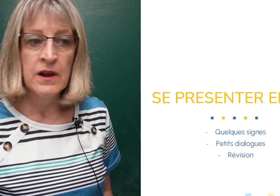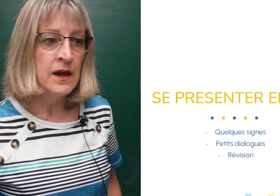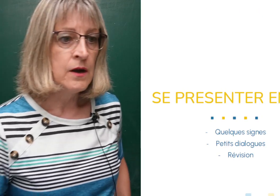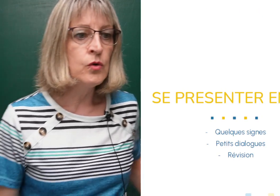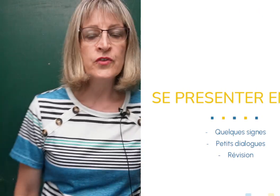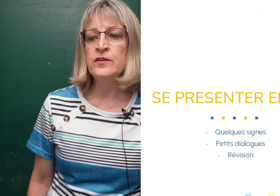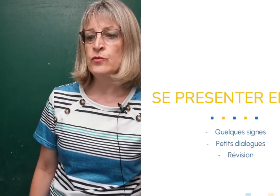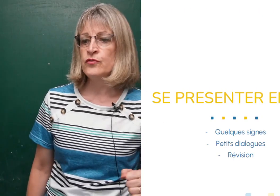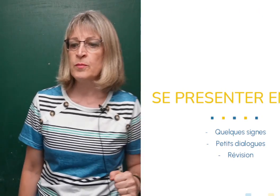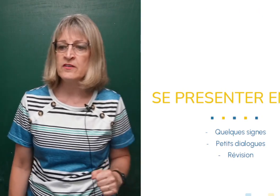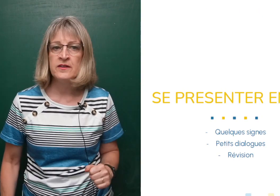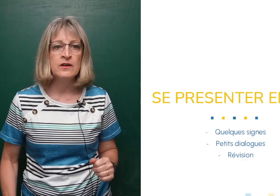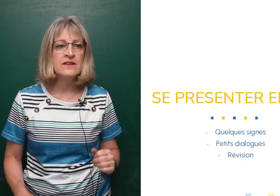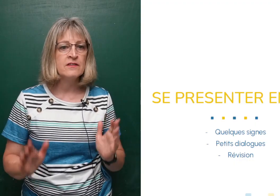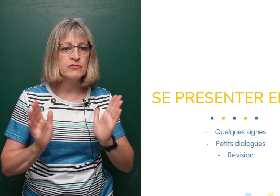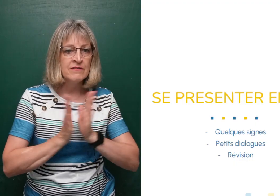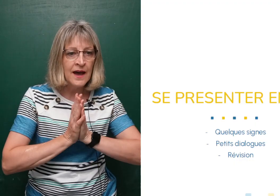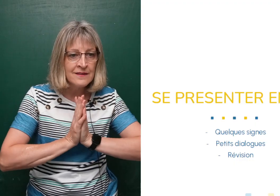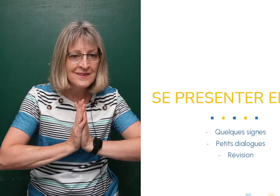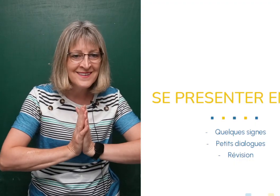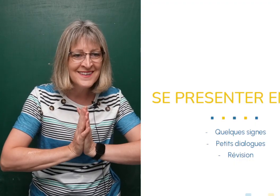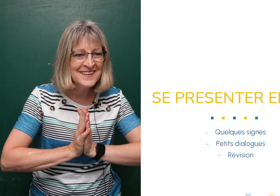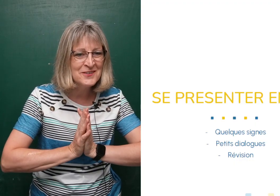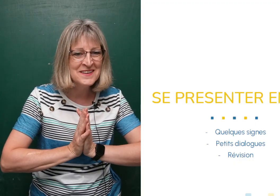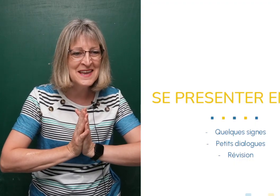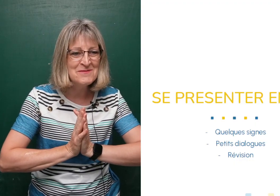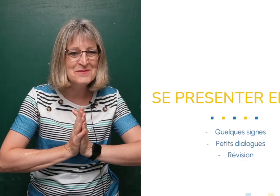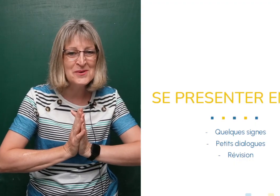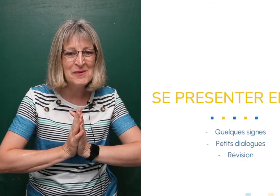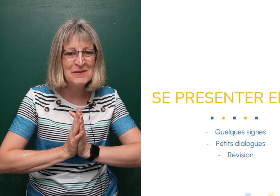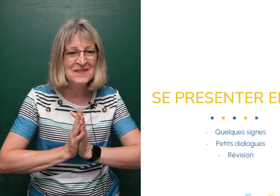Voilà, on continue. Se présenter en LSF, vous avez hâte de signer un petit peu quand même, hein?